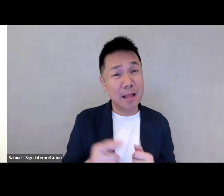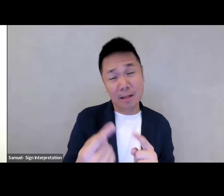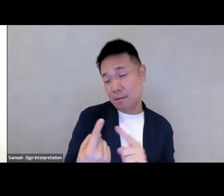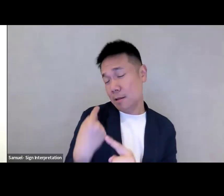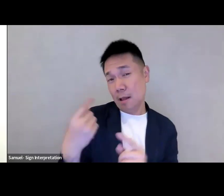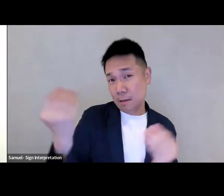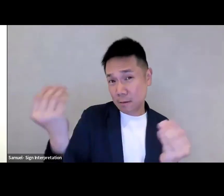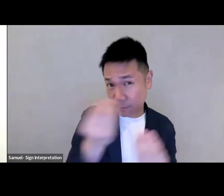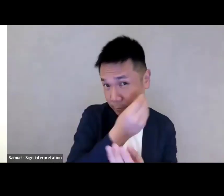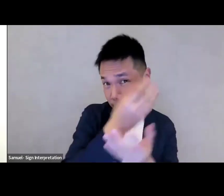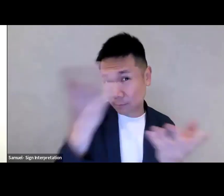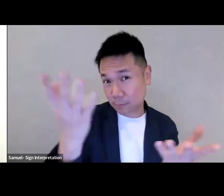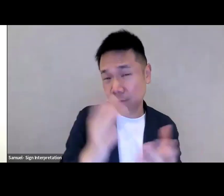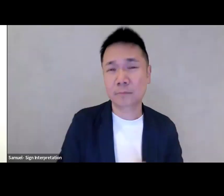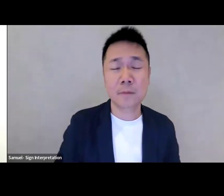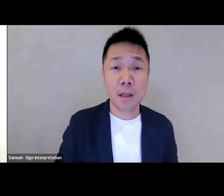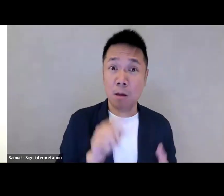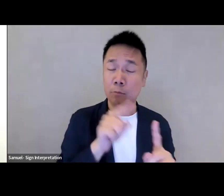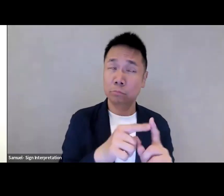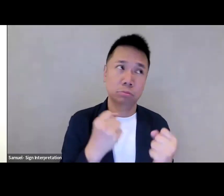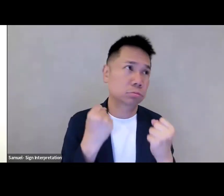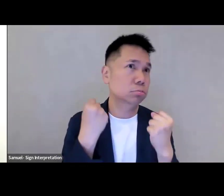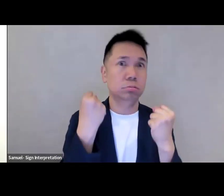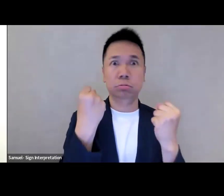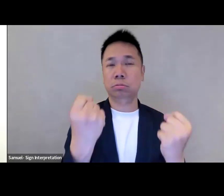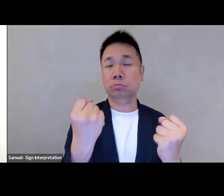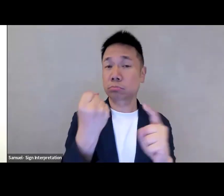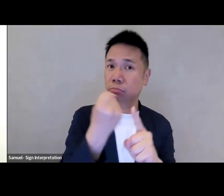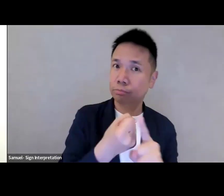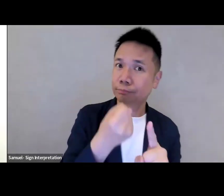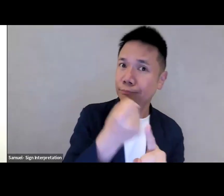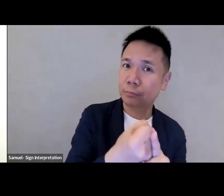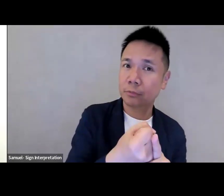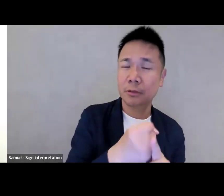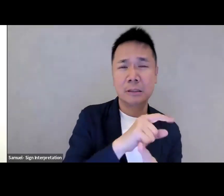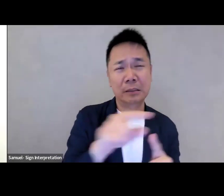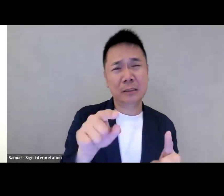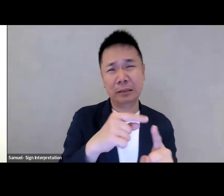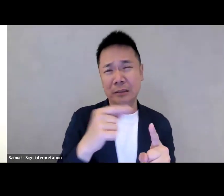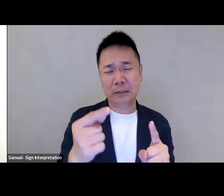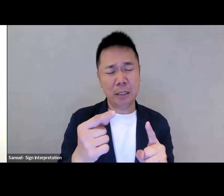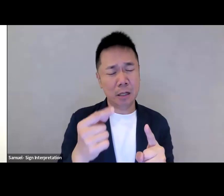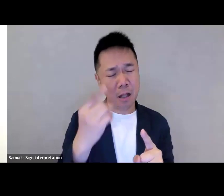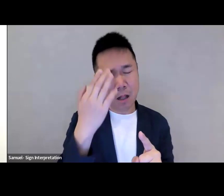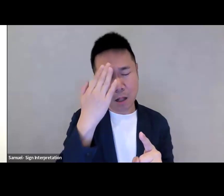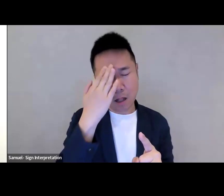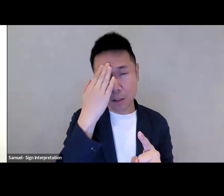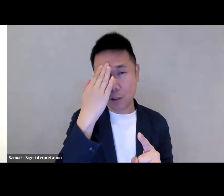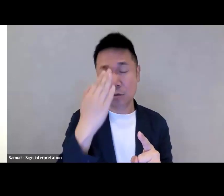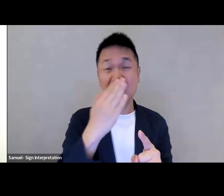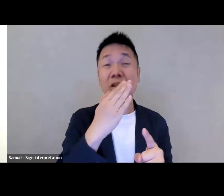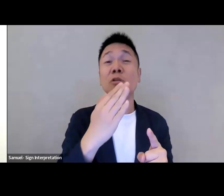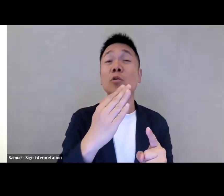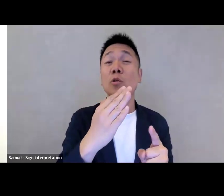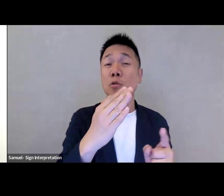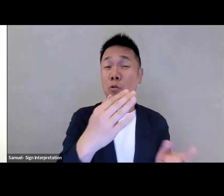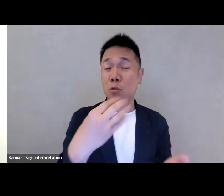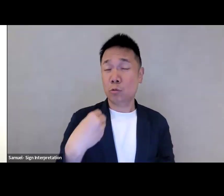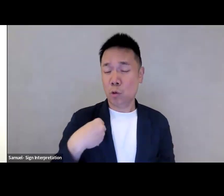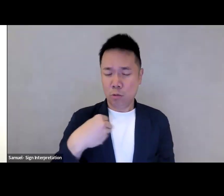这有太多我可以说的。那之前我也有提到，是无所畏惧